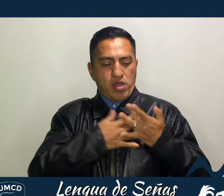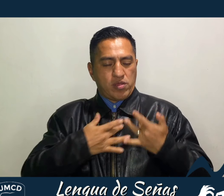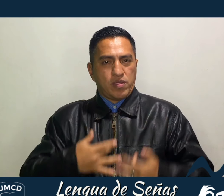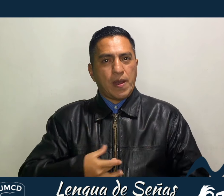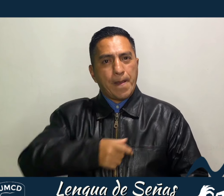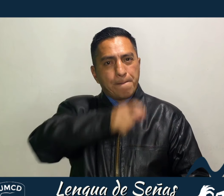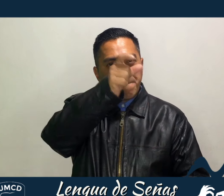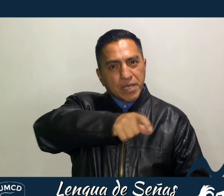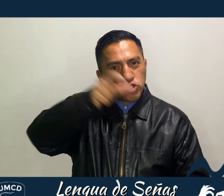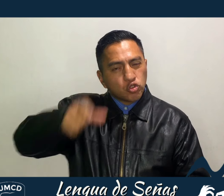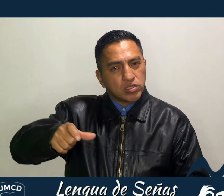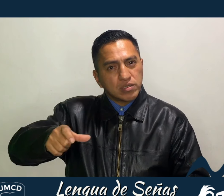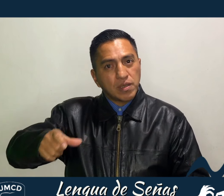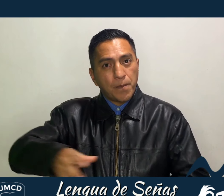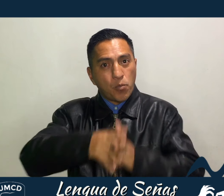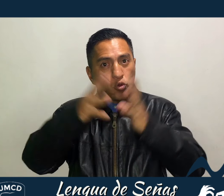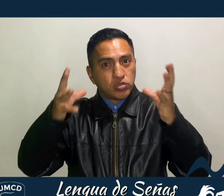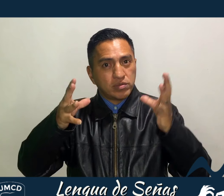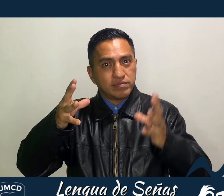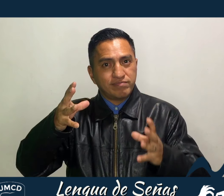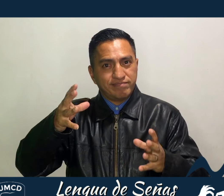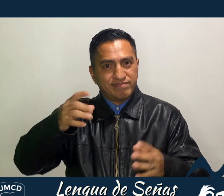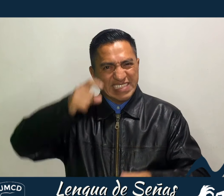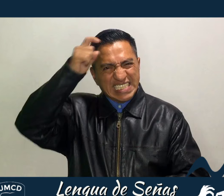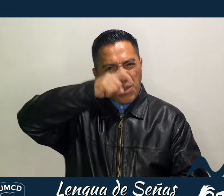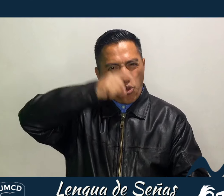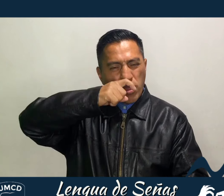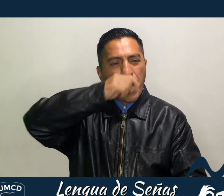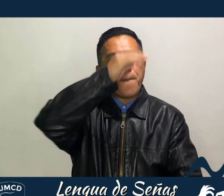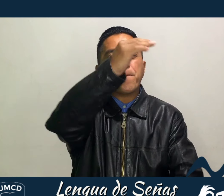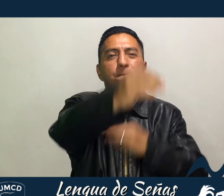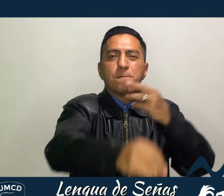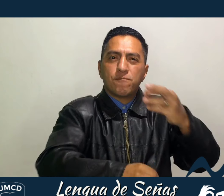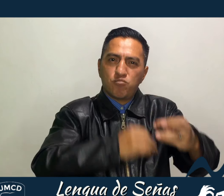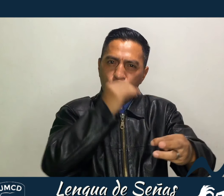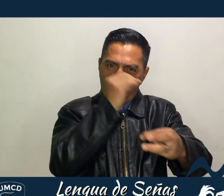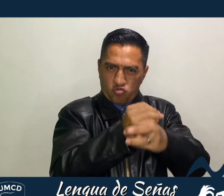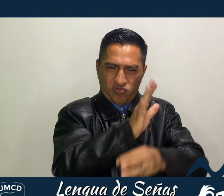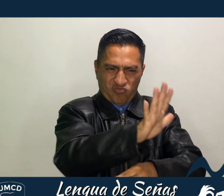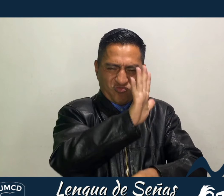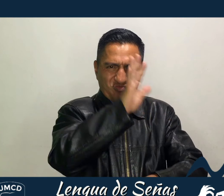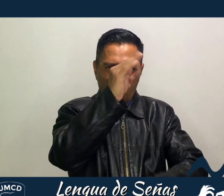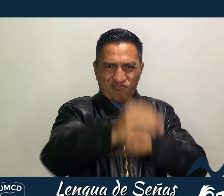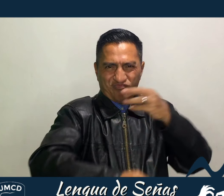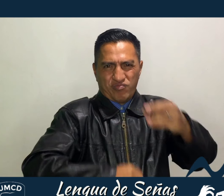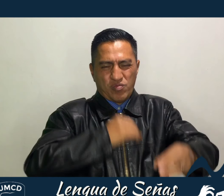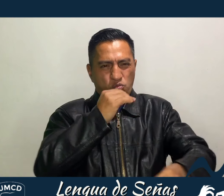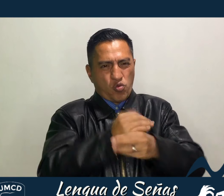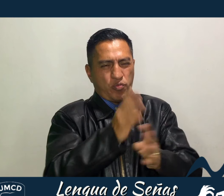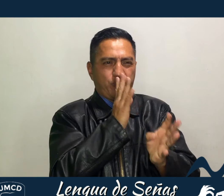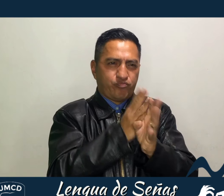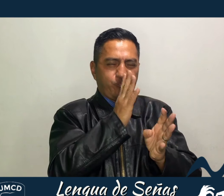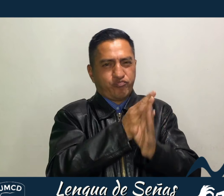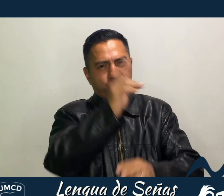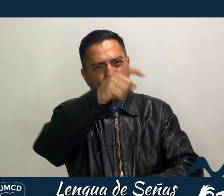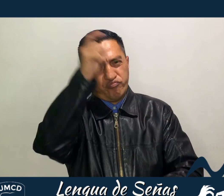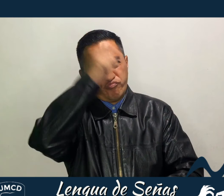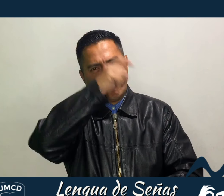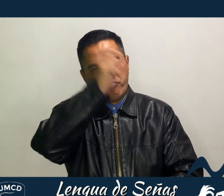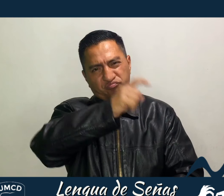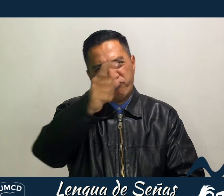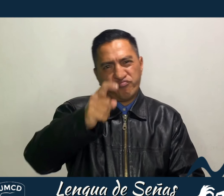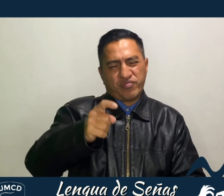humano. Pues mucho de la sabiduría del mundo la encontramos hoy en día concentrada en